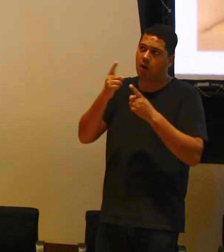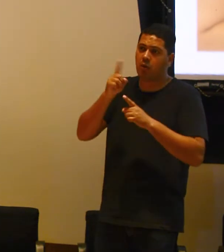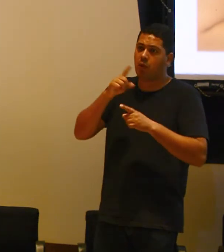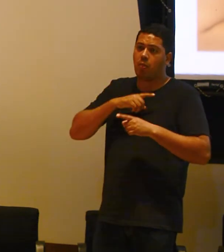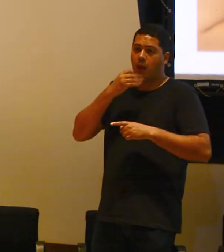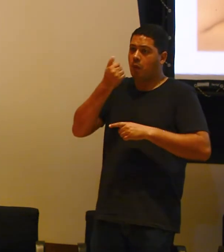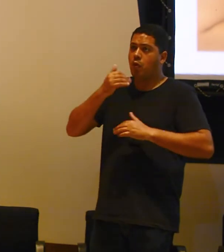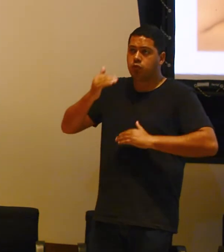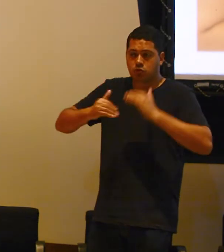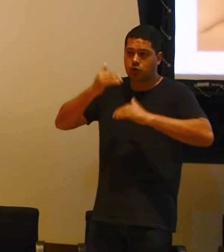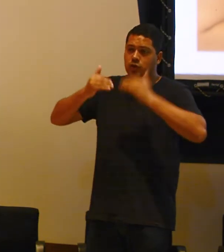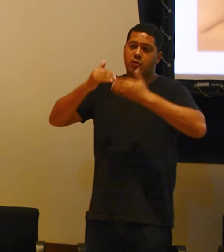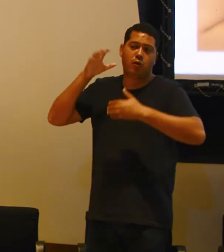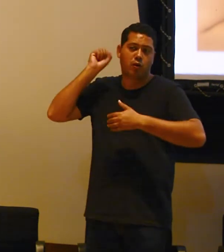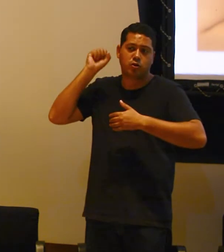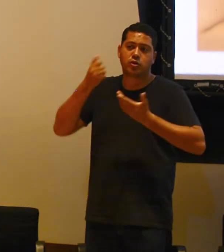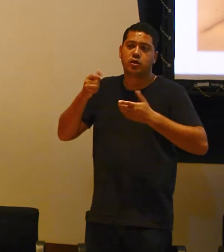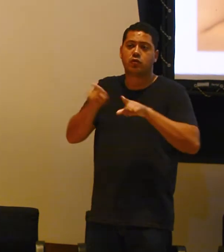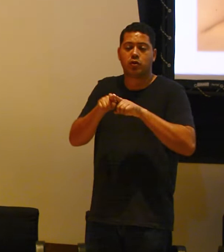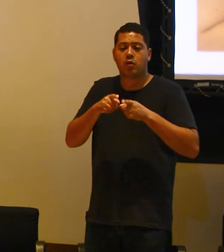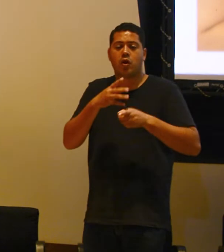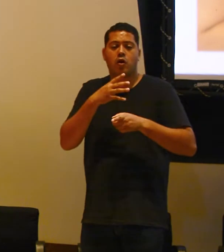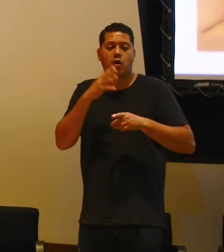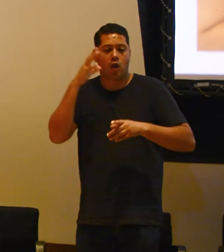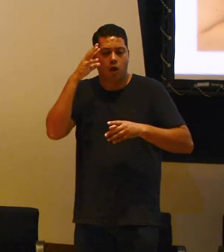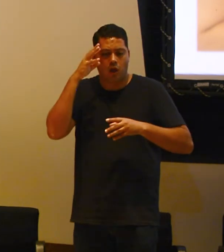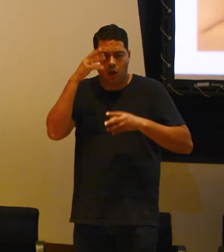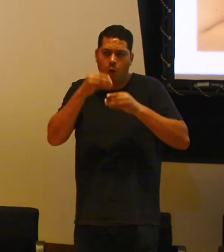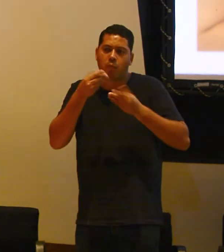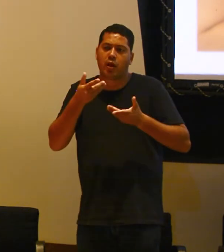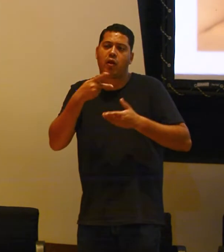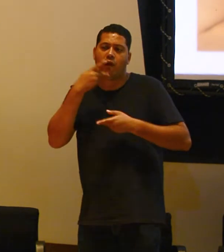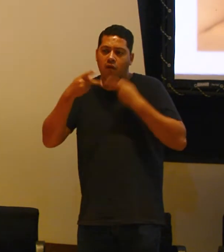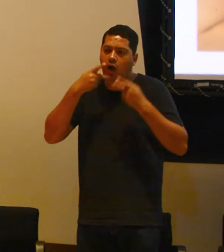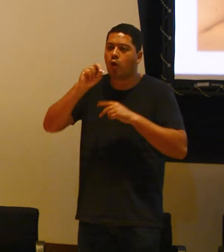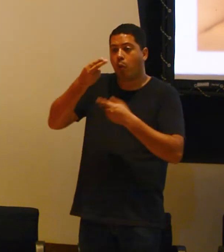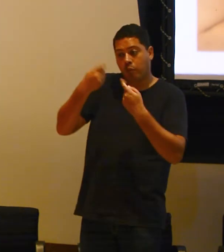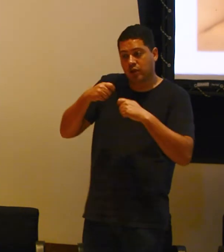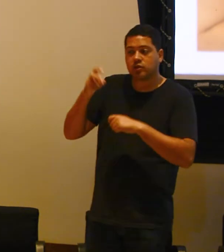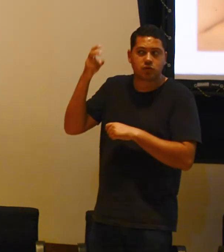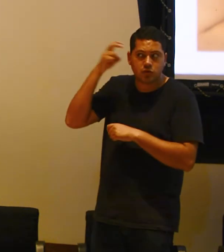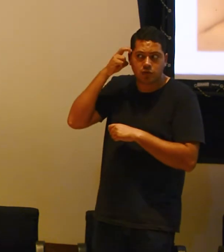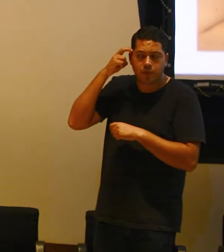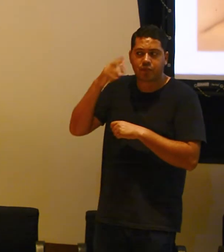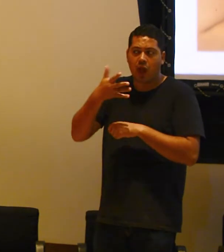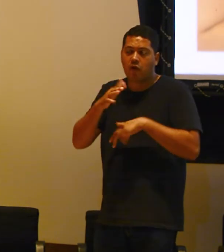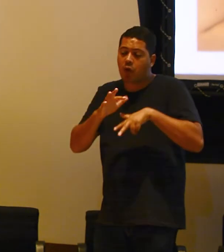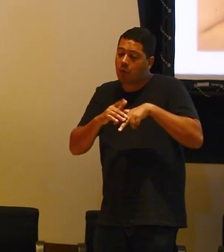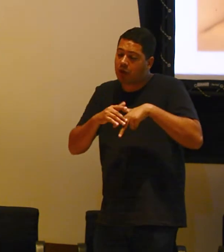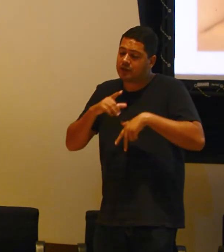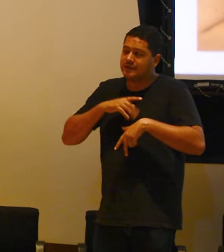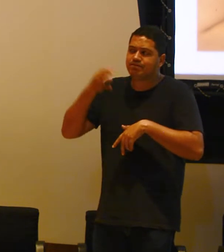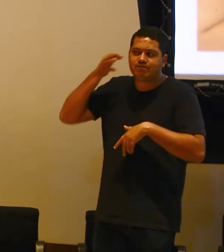desempenho auditivo acontecer e o reconhecimento de fala. Então, preciso do implante coclear. o paciente tem muito zumbido e usa,